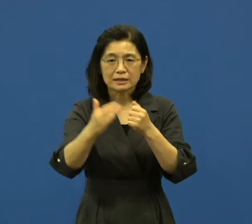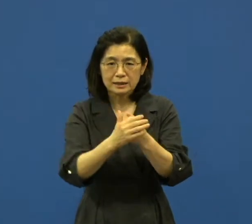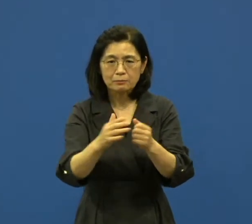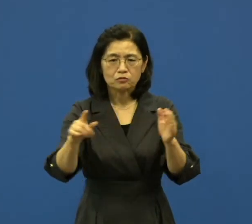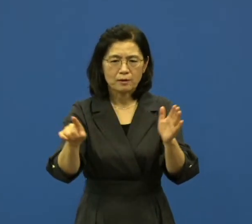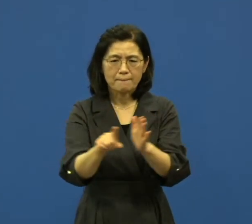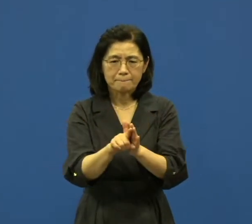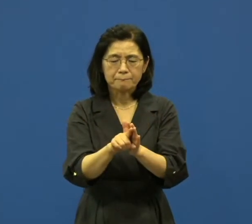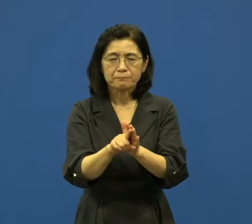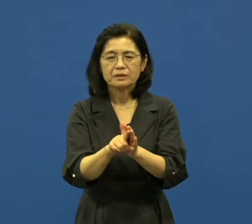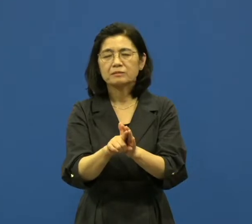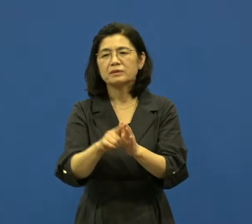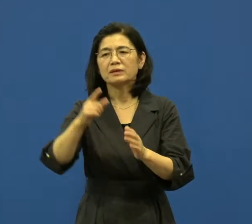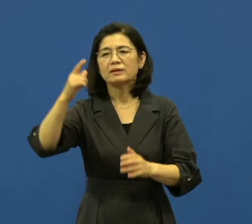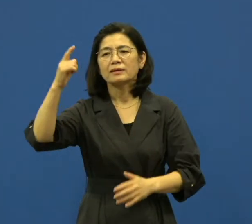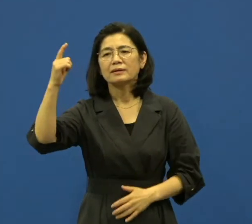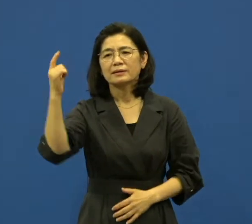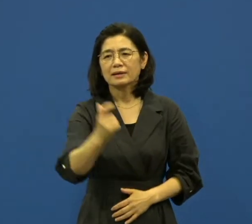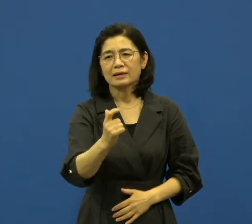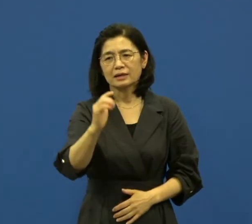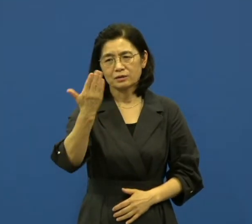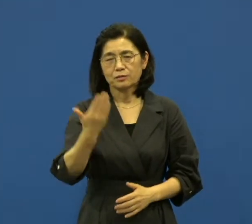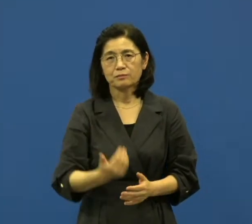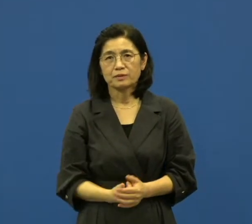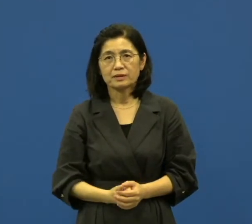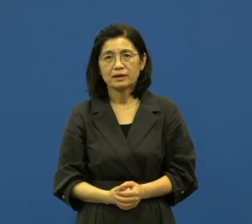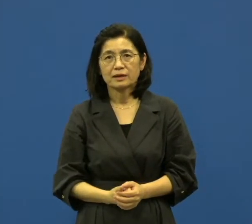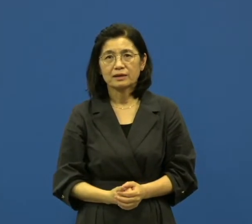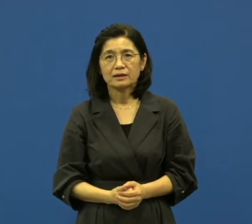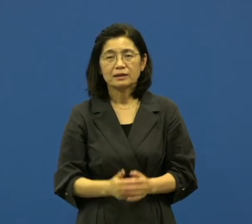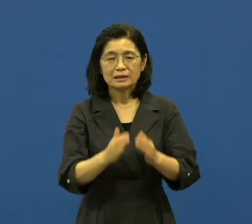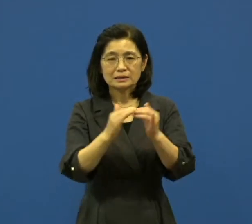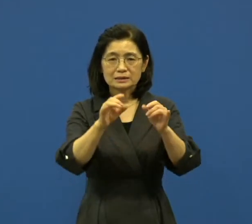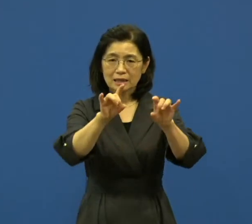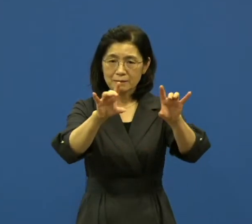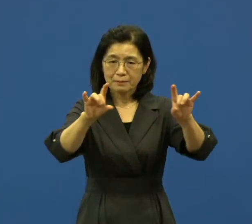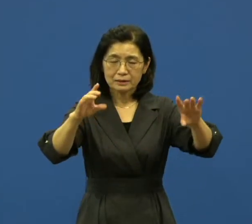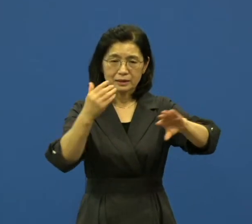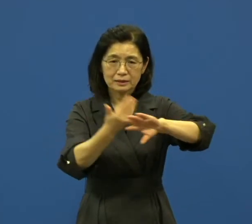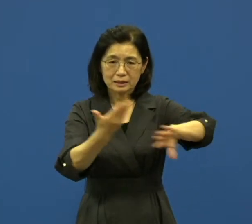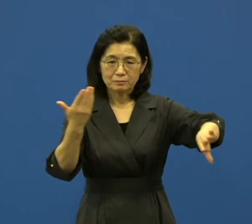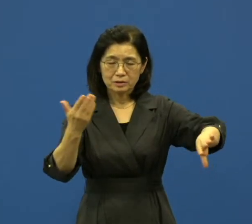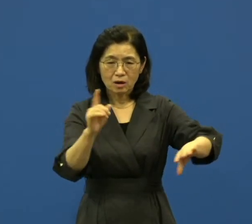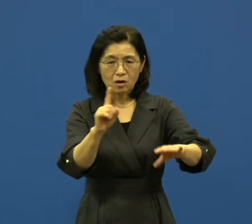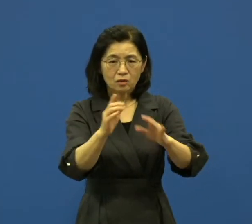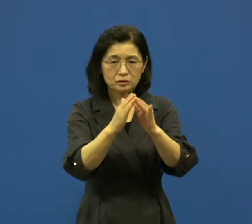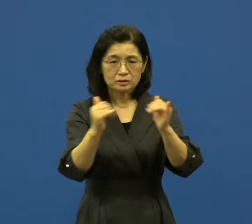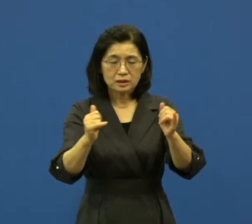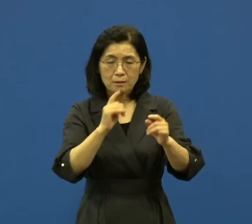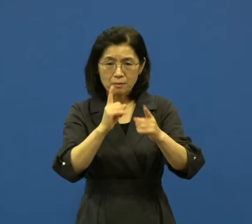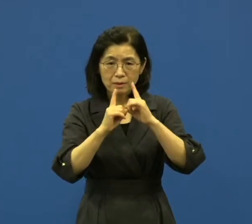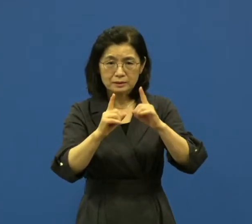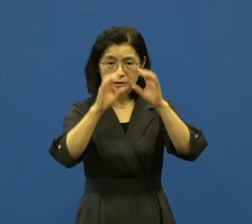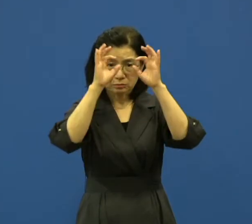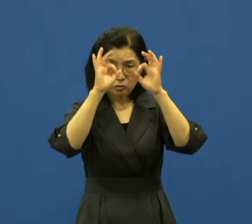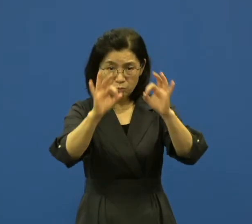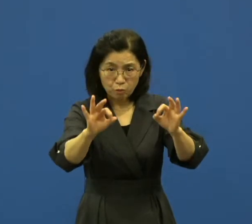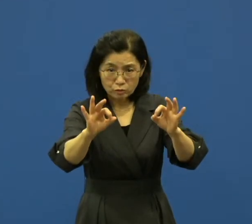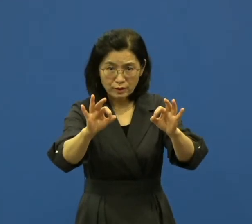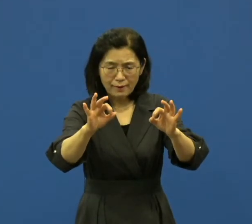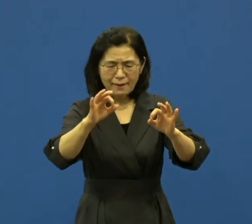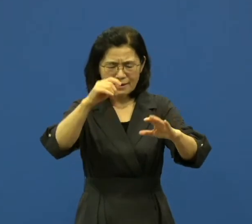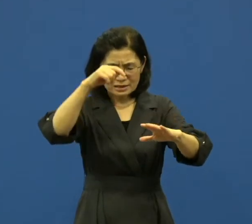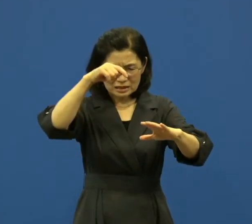영적인 사건이 일어난다는 말입니다. 사람마다 다를 수가 있어요. 어떤 사람은 말씀을 듣는 가운데 깊은